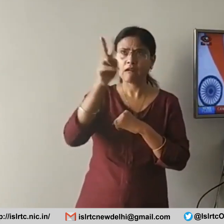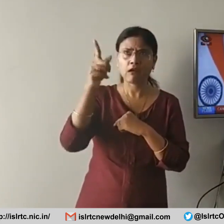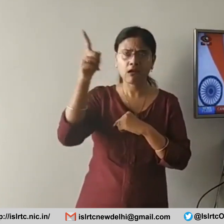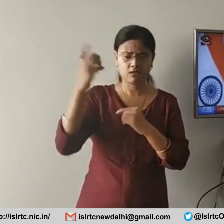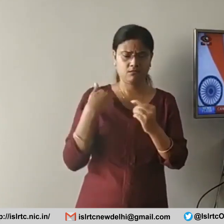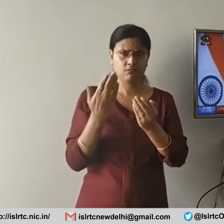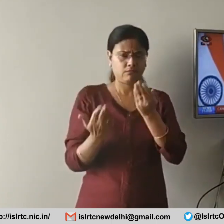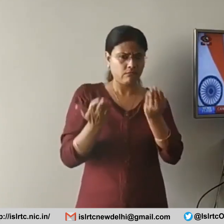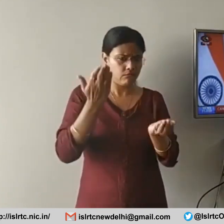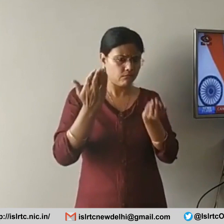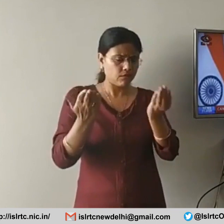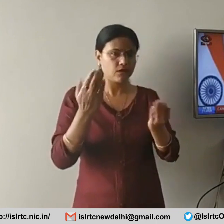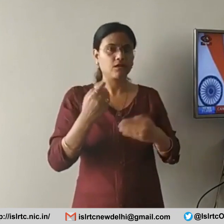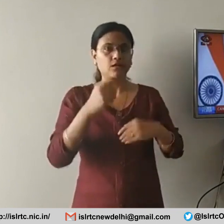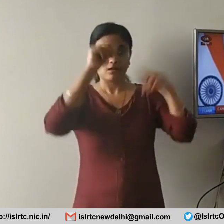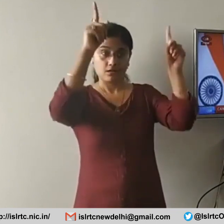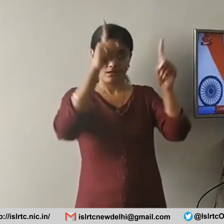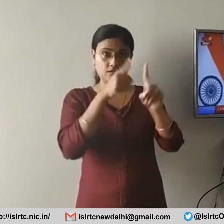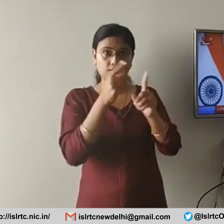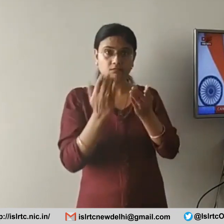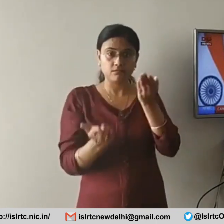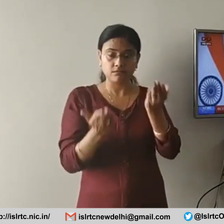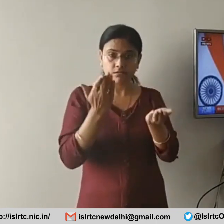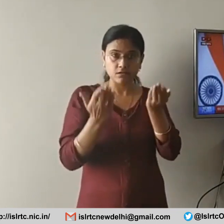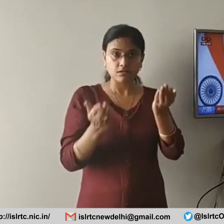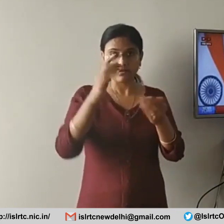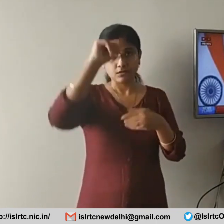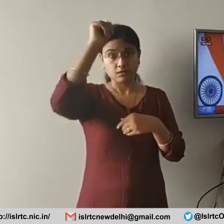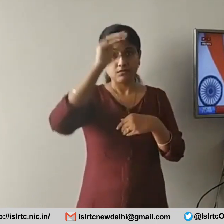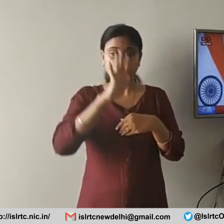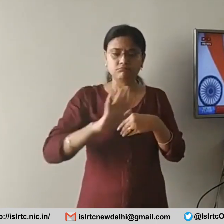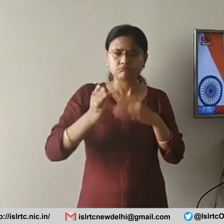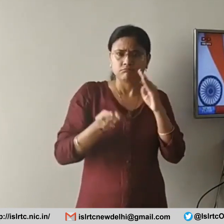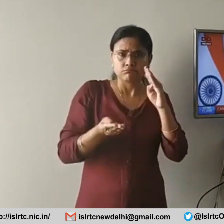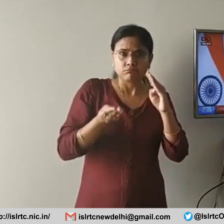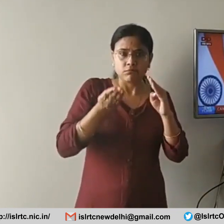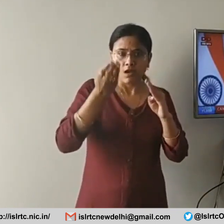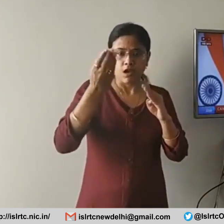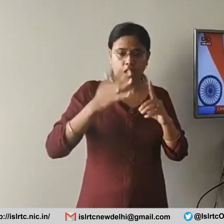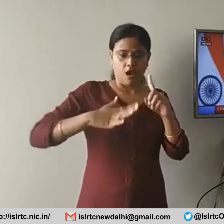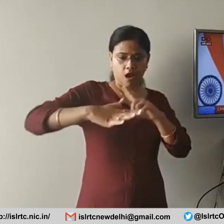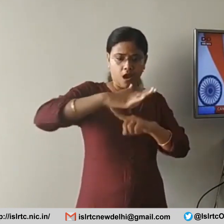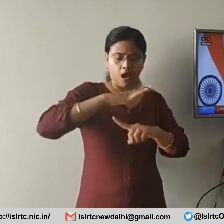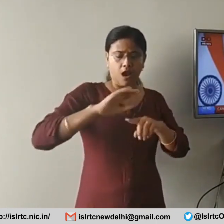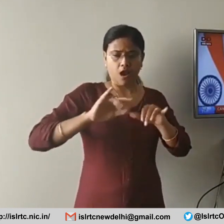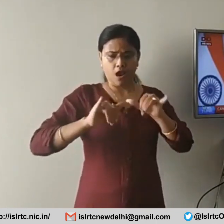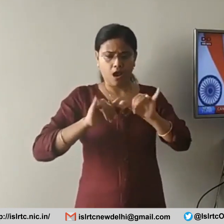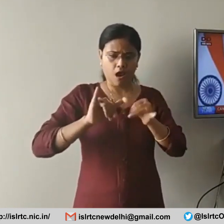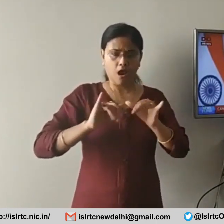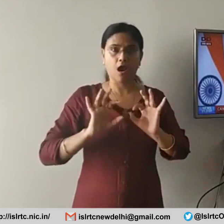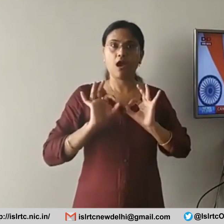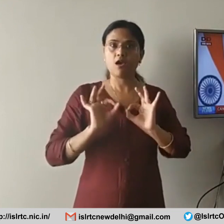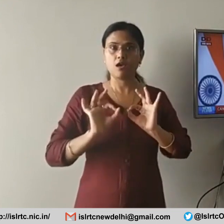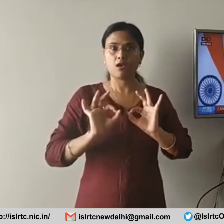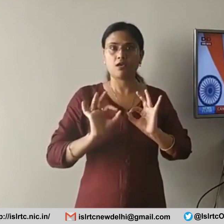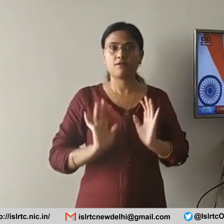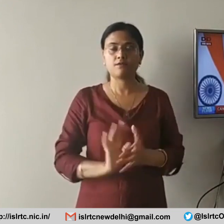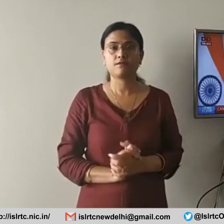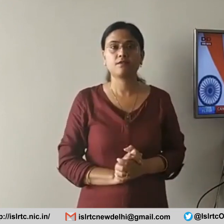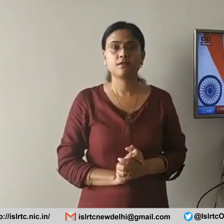आज भारत बहुत संभली हुई स्थिति में है।